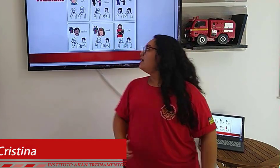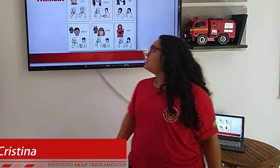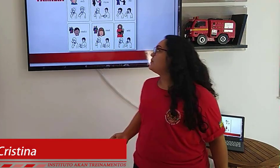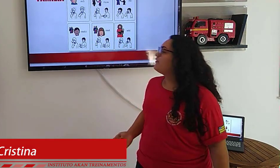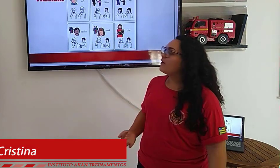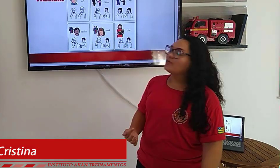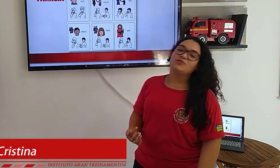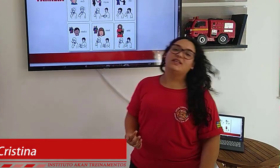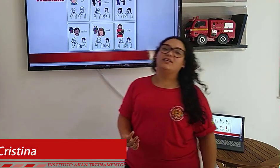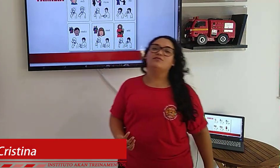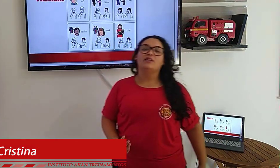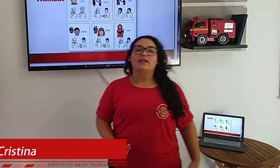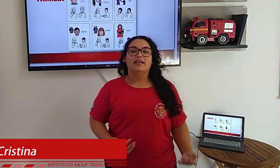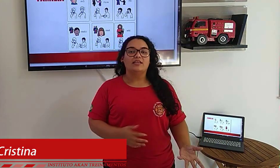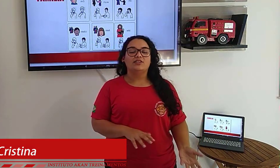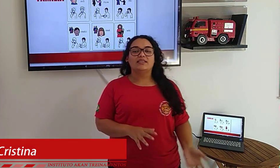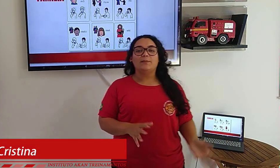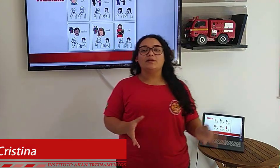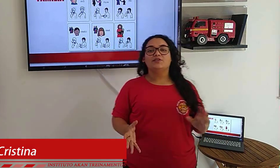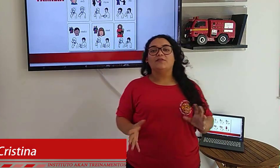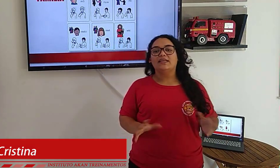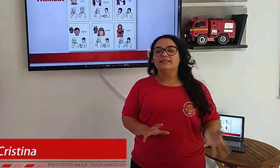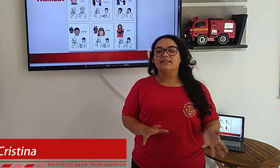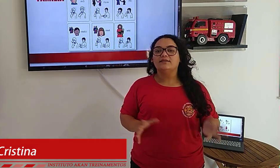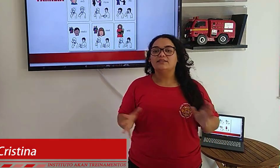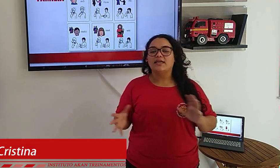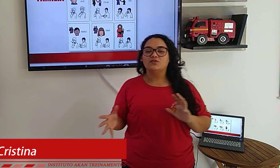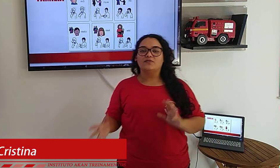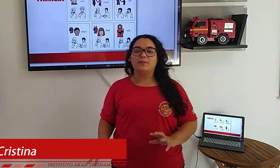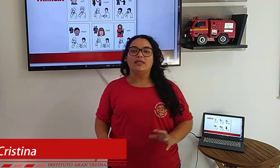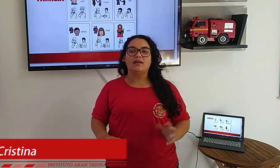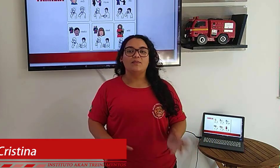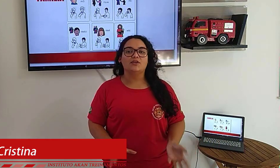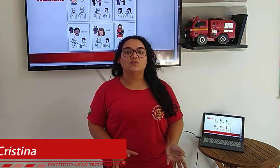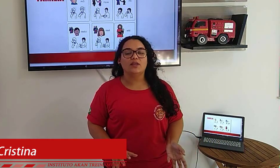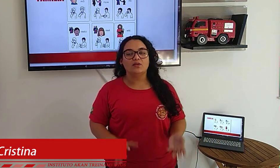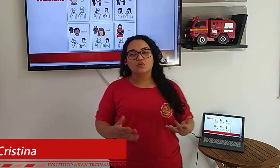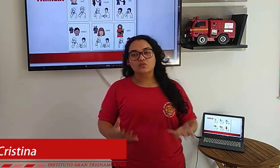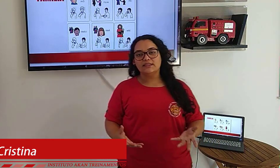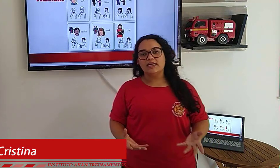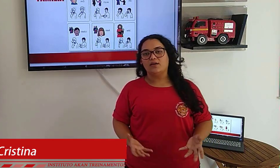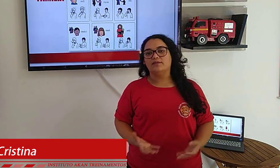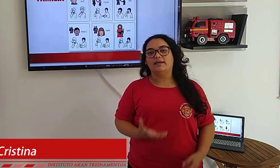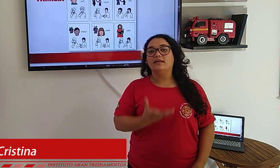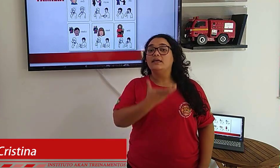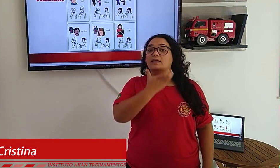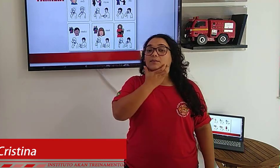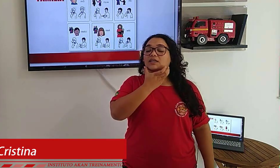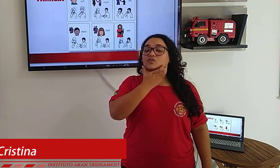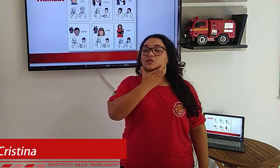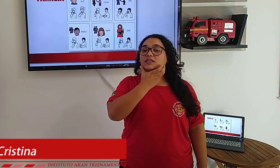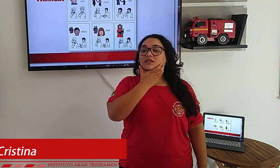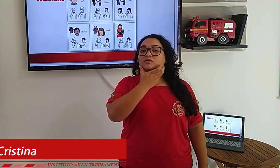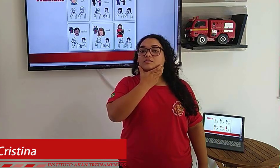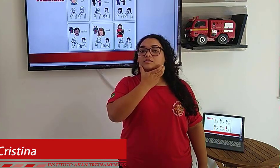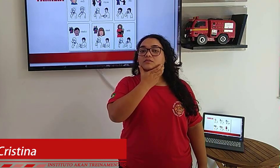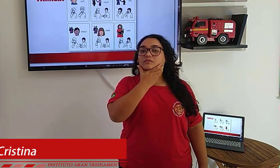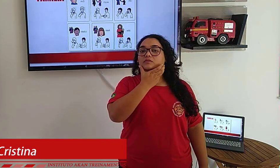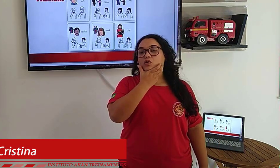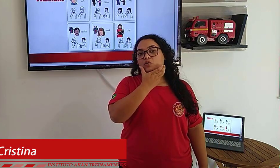sempre falo para os meninos que a gente sempre diferencia o sexo feminino e masculino com um sinal, né? Masculino,